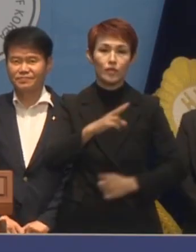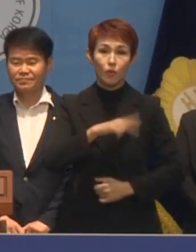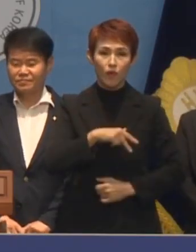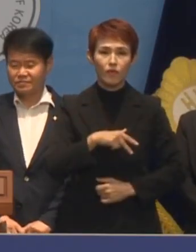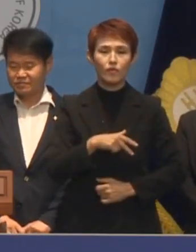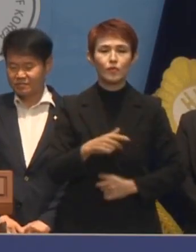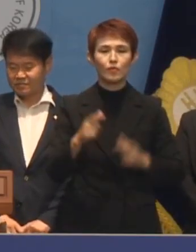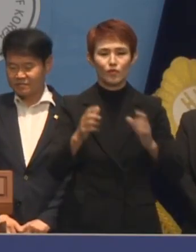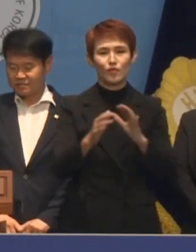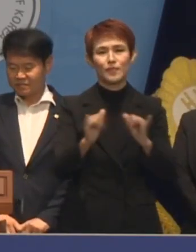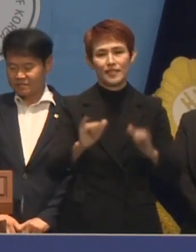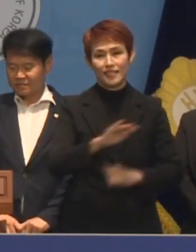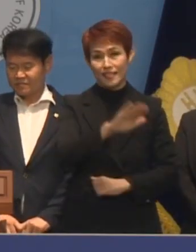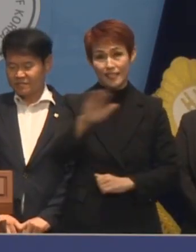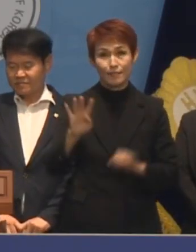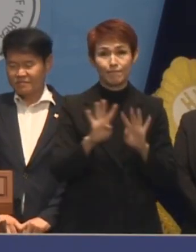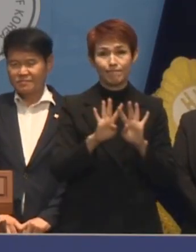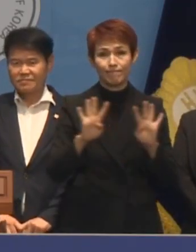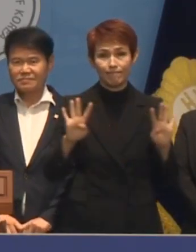주민들입니다.